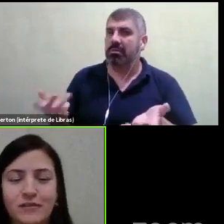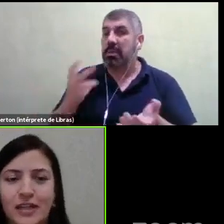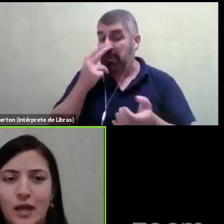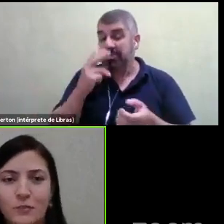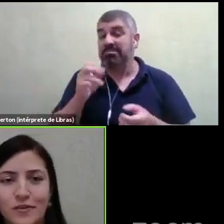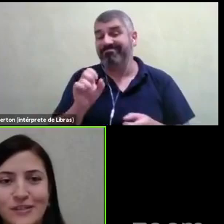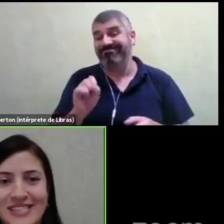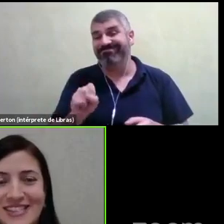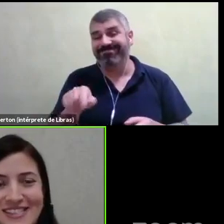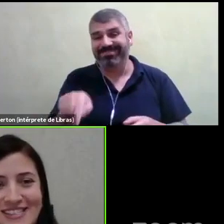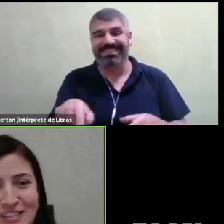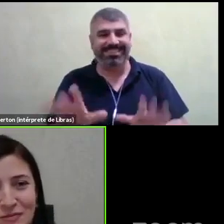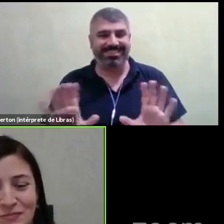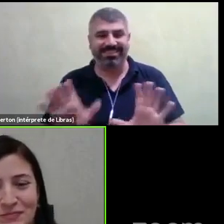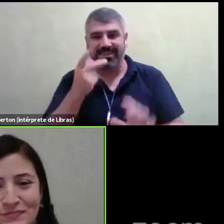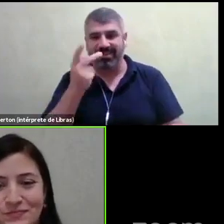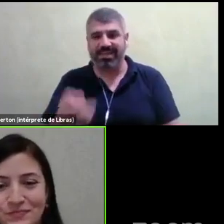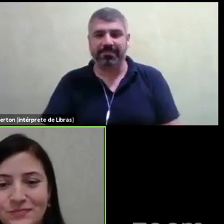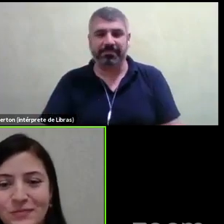tinha para falar para vocês.